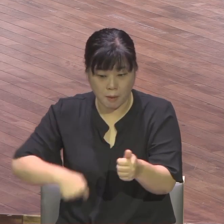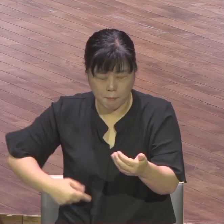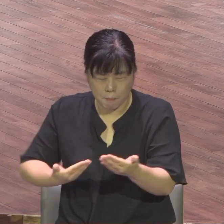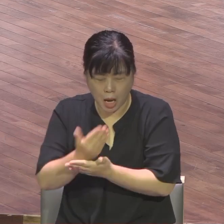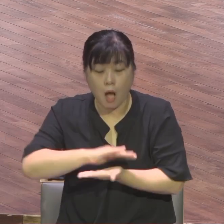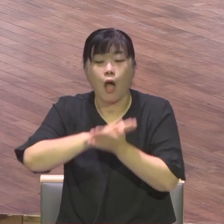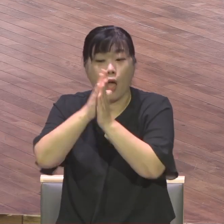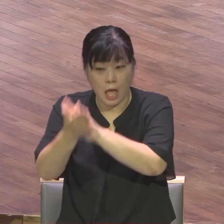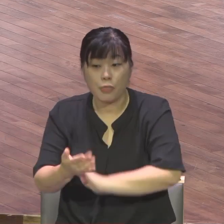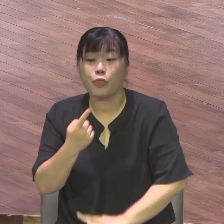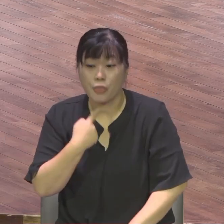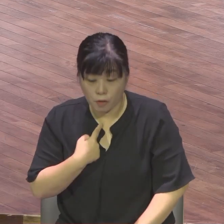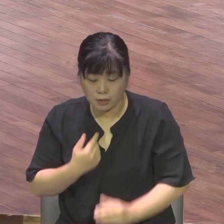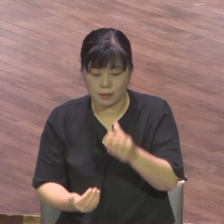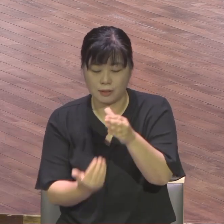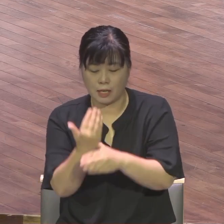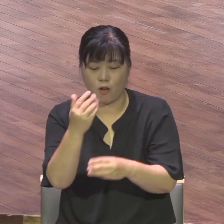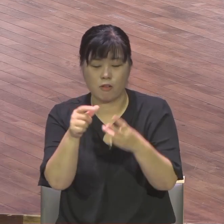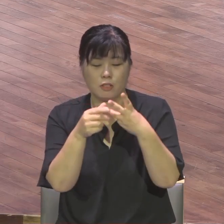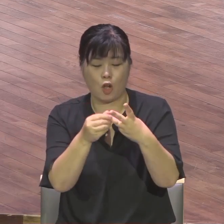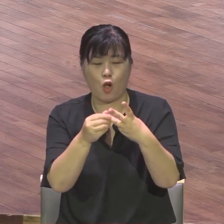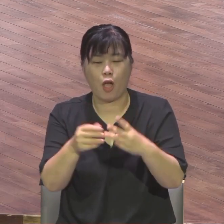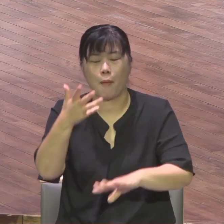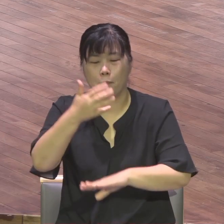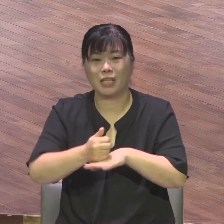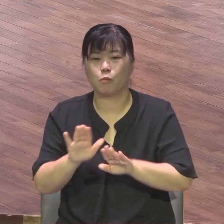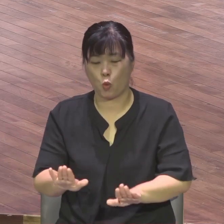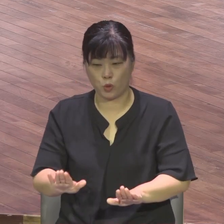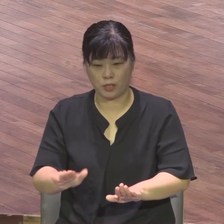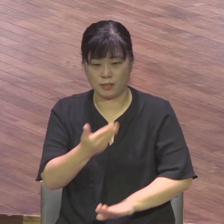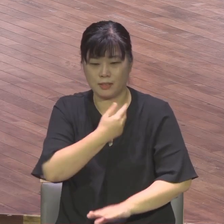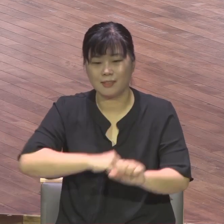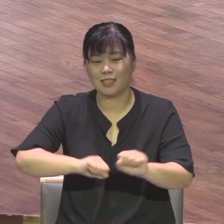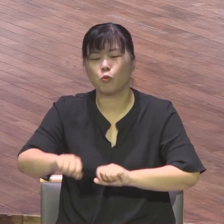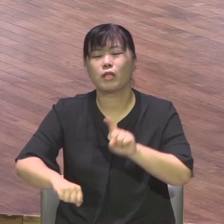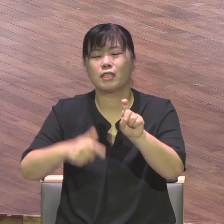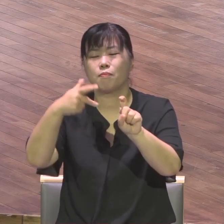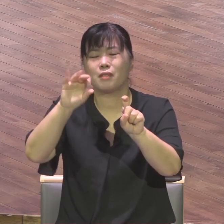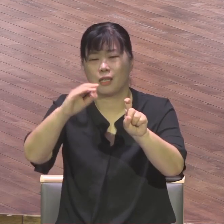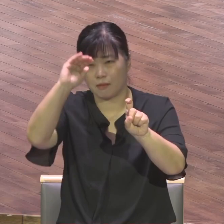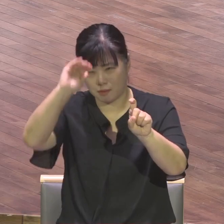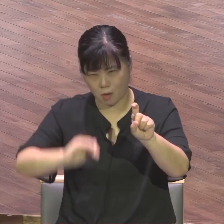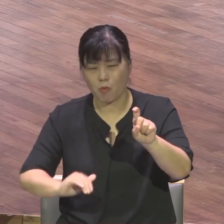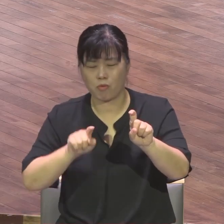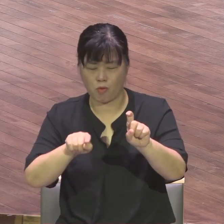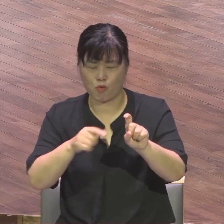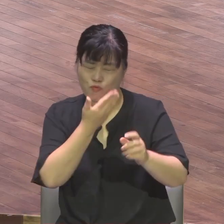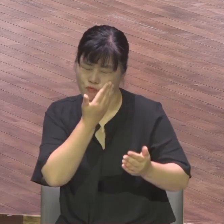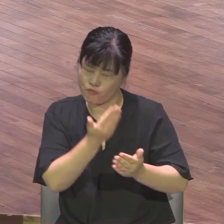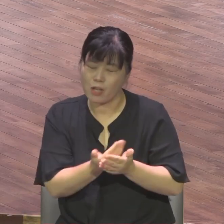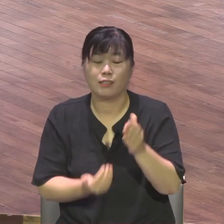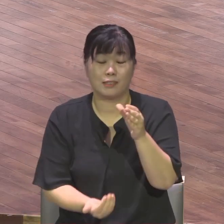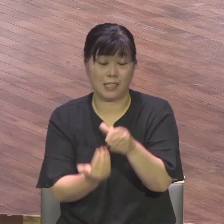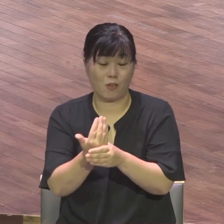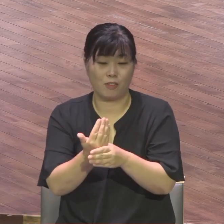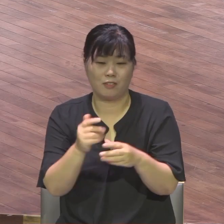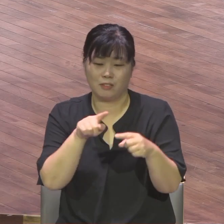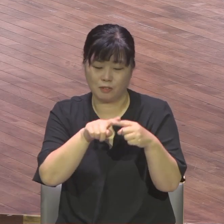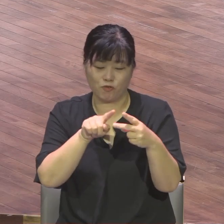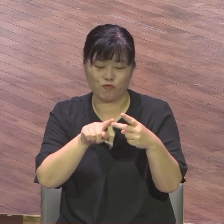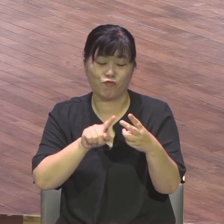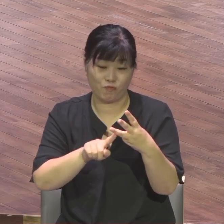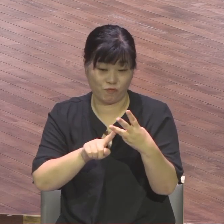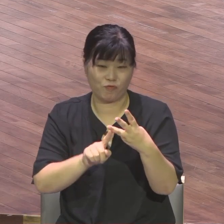사건, 그리고 오늘 본문이 10장에 나오는 사건을 말합니다. 이 베드로가 선포한